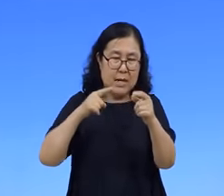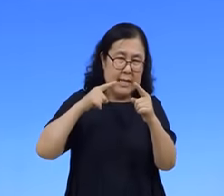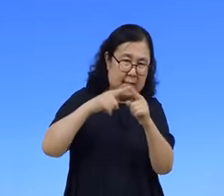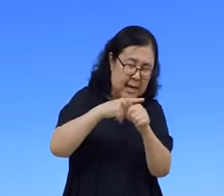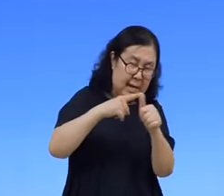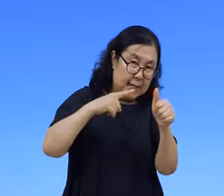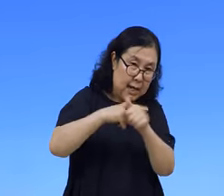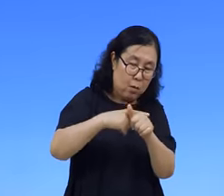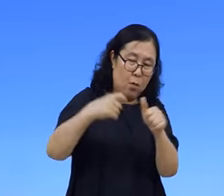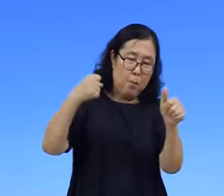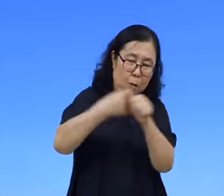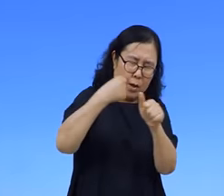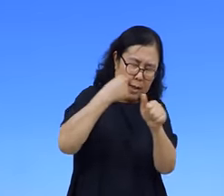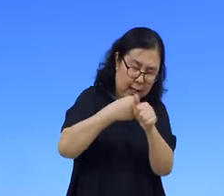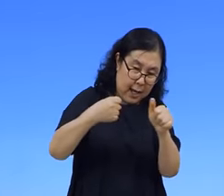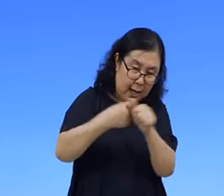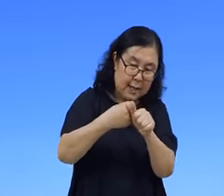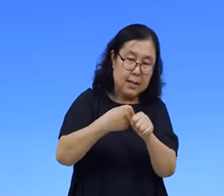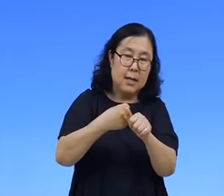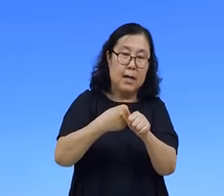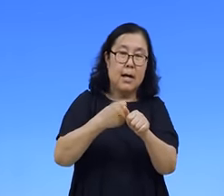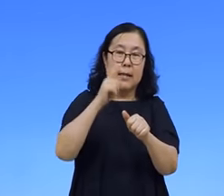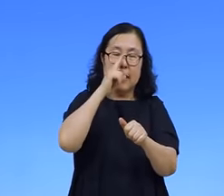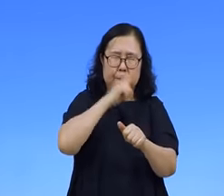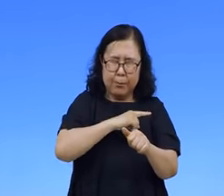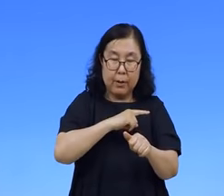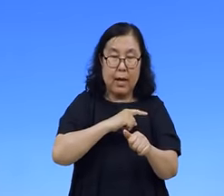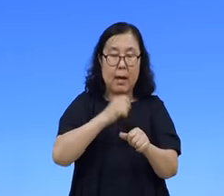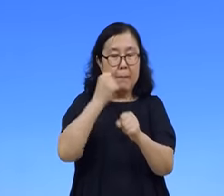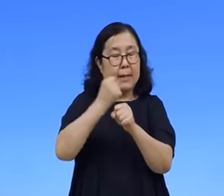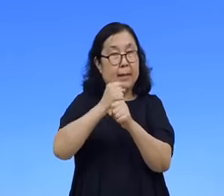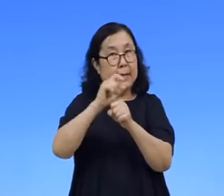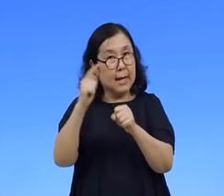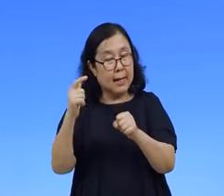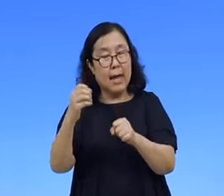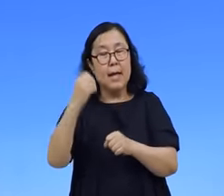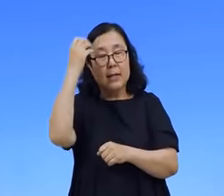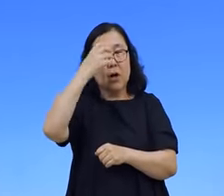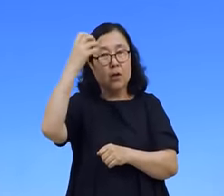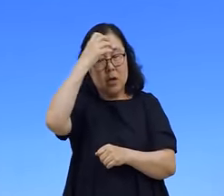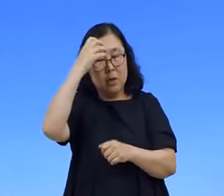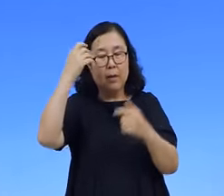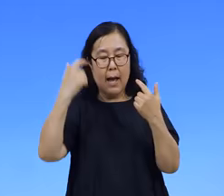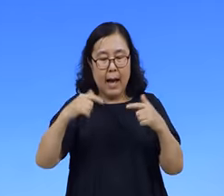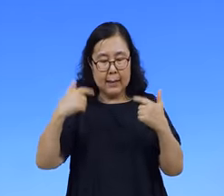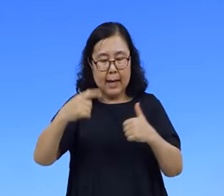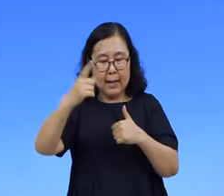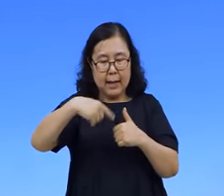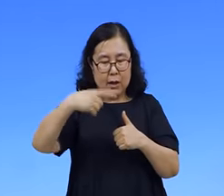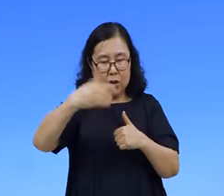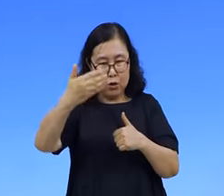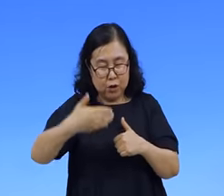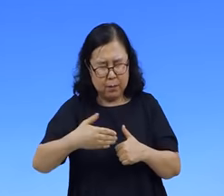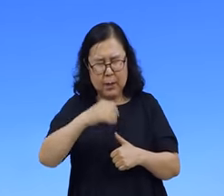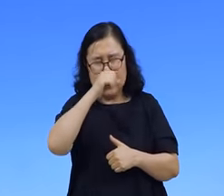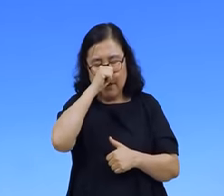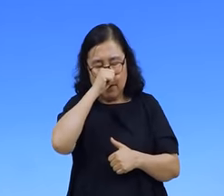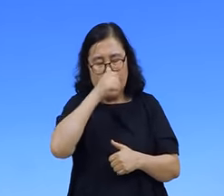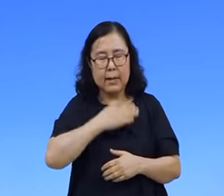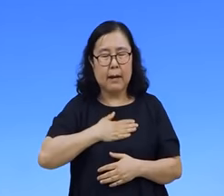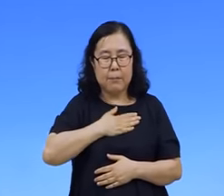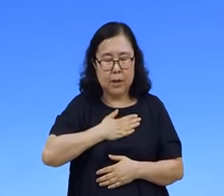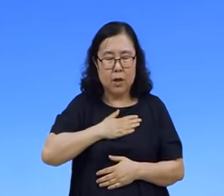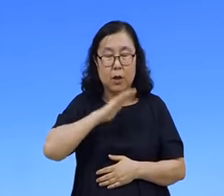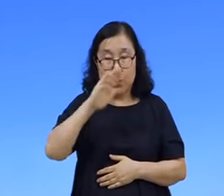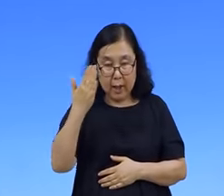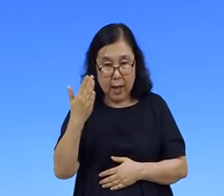저지르는 악한 쪽으로 흐르지 않으시도록 성령님은 우리에게 늘 가르쳐 주세요. 이 분노가 선한